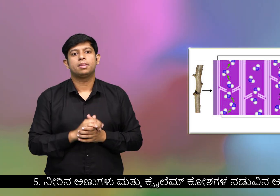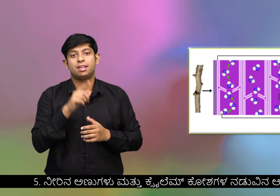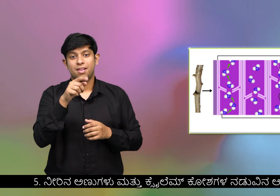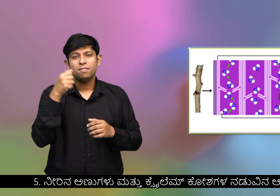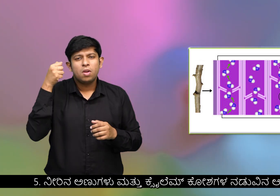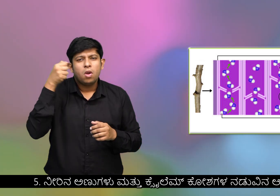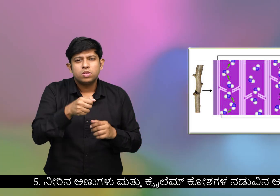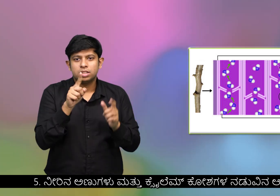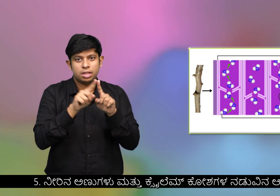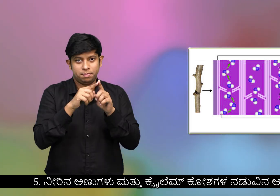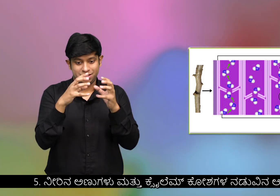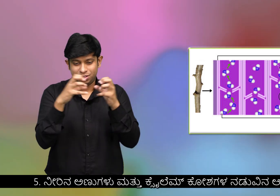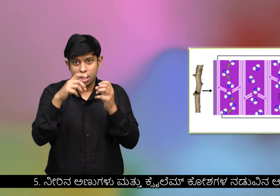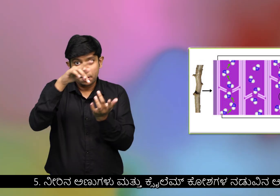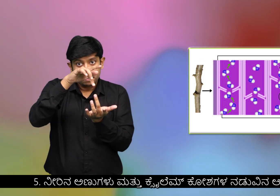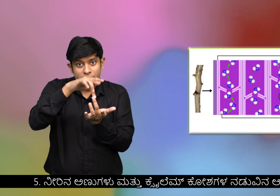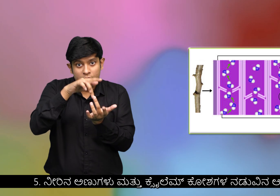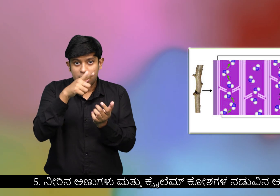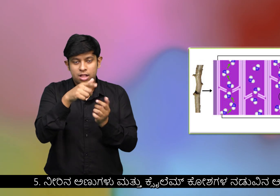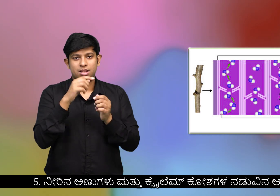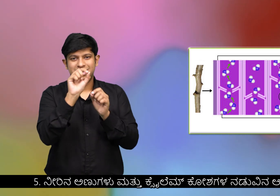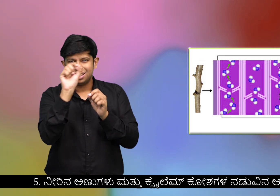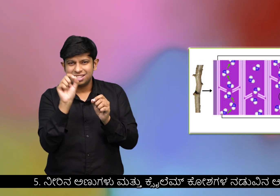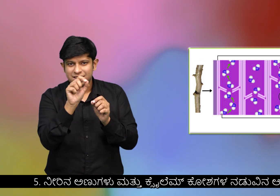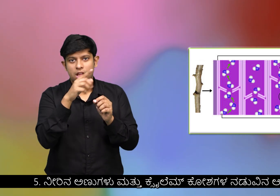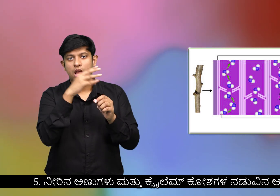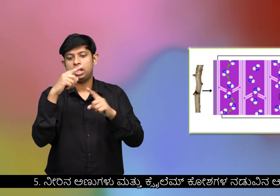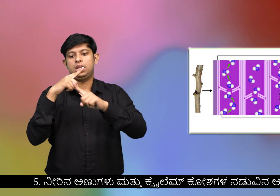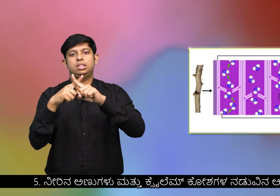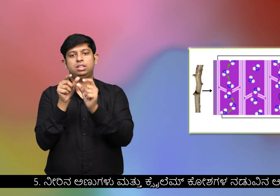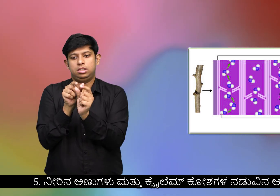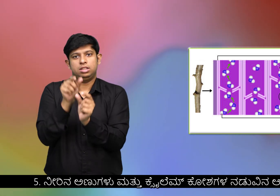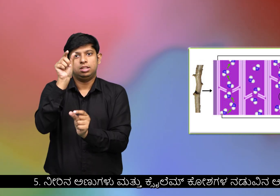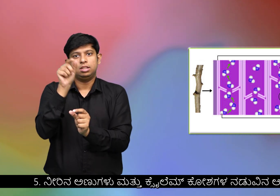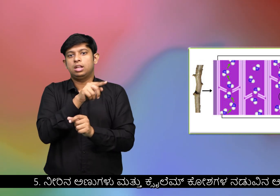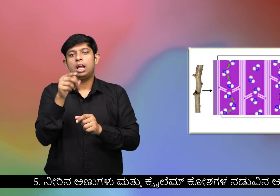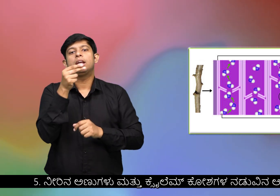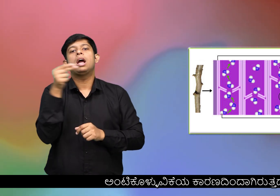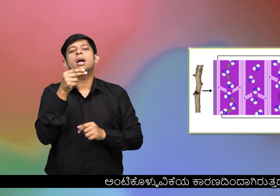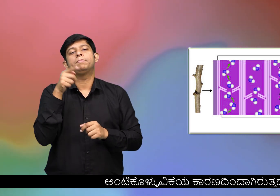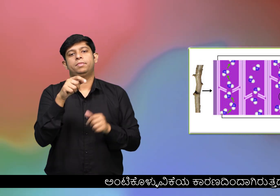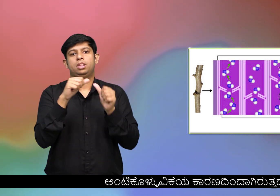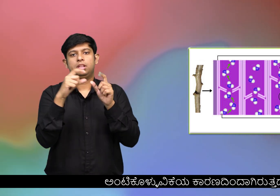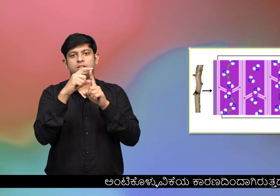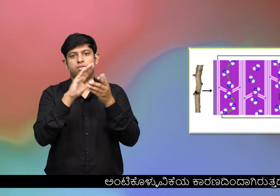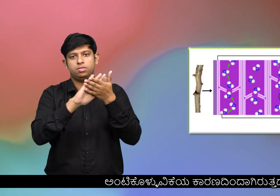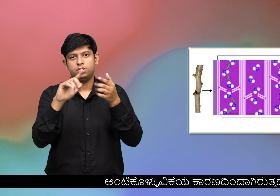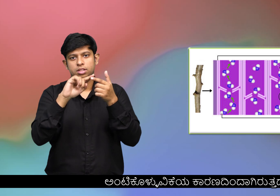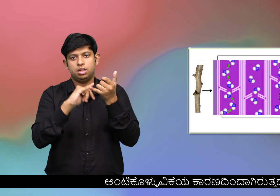5. ನೀರಿನ ಅಣುಗಳು ಮತ್ತು ಕಸೈಲಮ್ ಕೋಶಗಳ ನಡುವಿನ ಆಕರ್ಷಣೆಯ ಬಲವು ಅಂಟಿಕೊಳ್ಳುವಿಕೆಯ